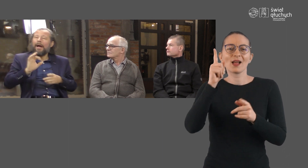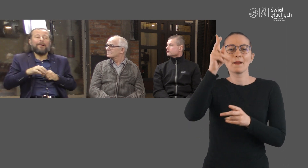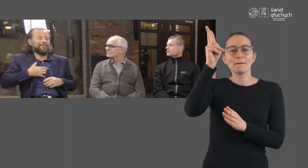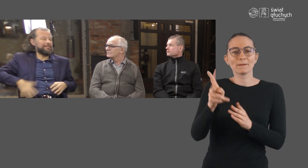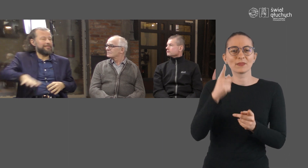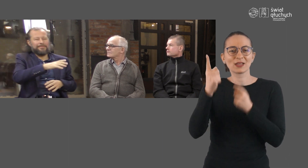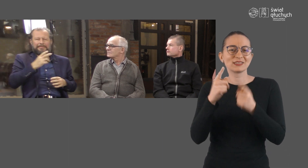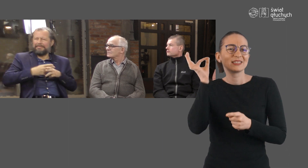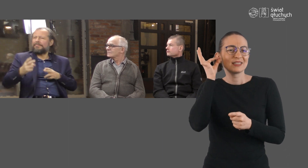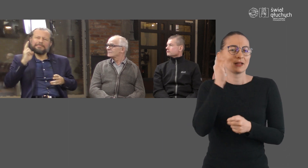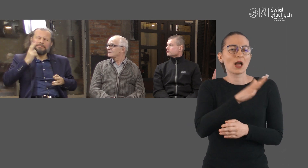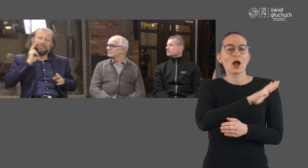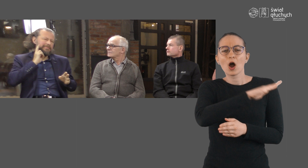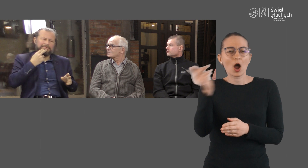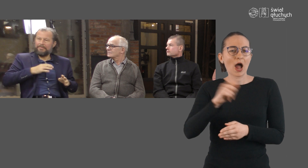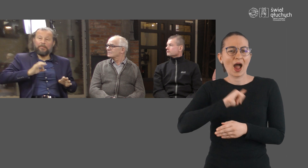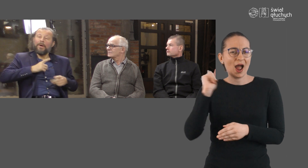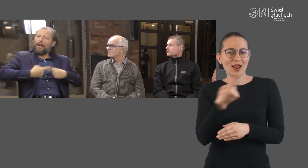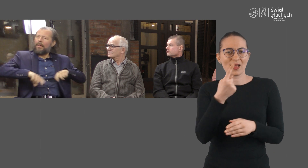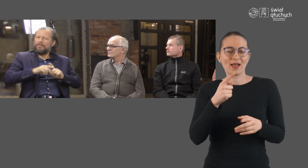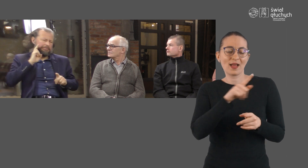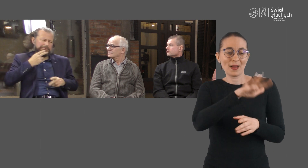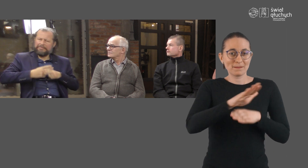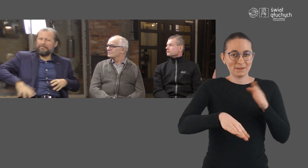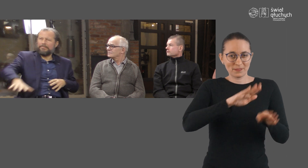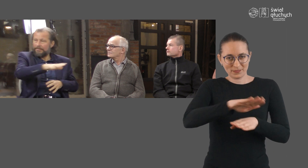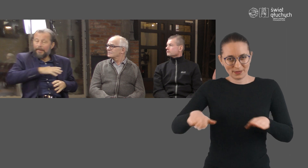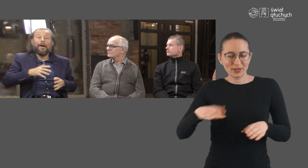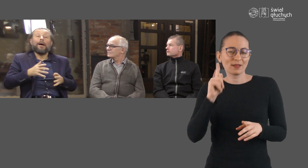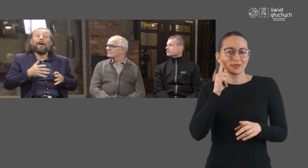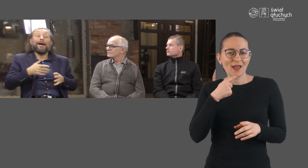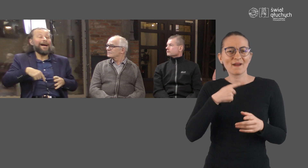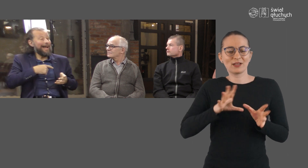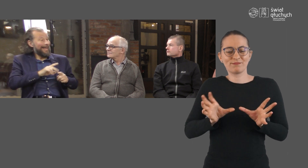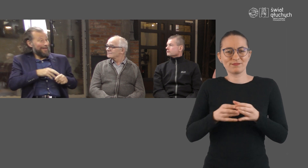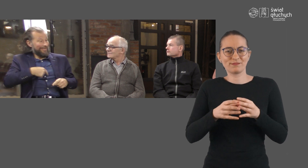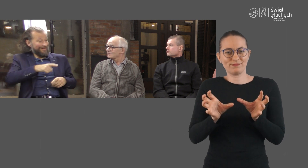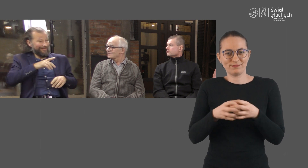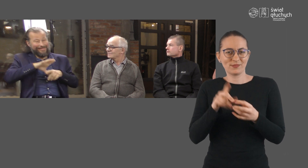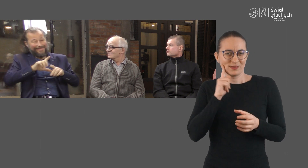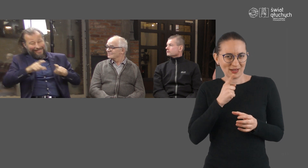nauczyciele byli wszyscy słyszący, a my wszyscy głusi. W mojej klasie wszyscy byli głusi.